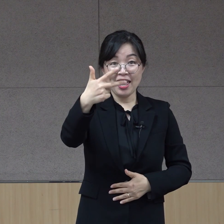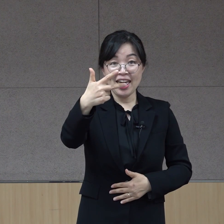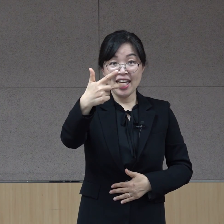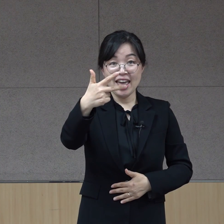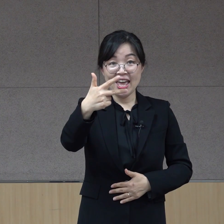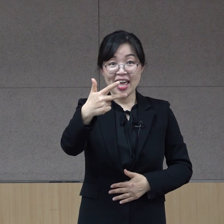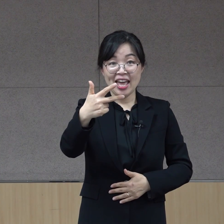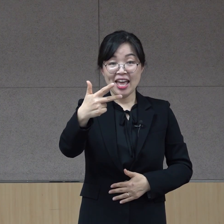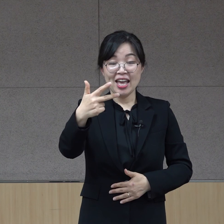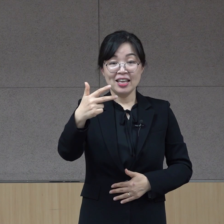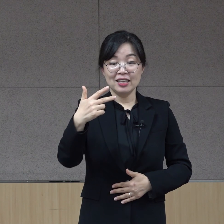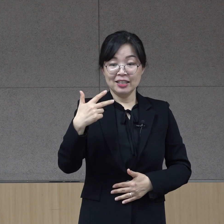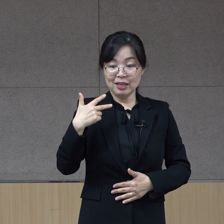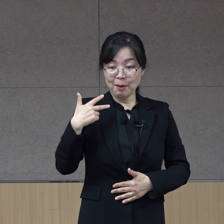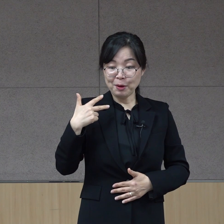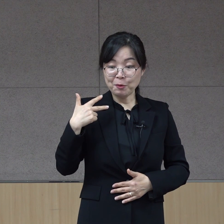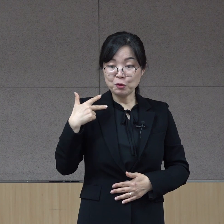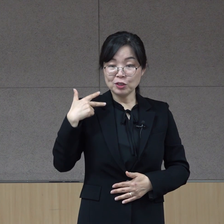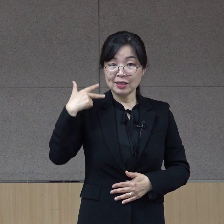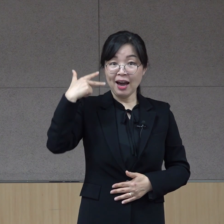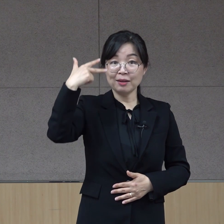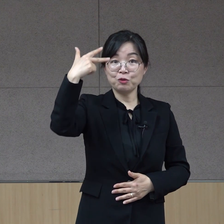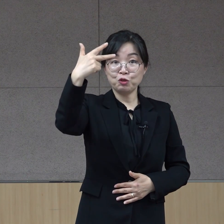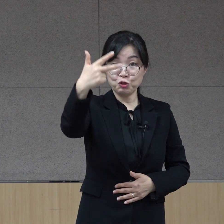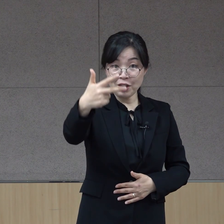주에, 앞으로 한번 올려주세요. 다음 주에